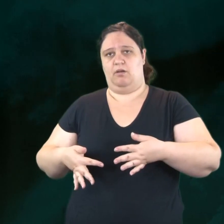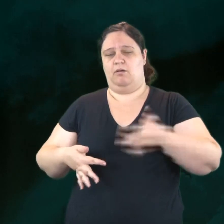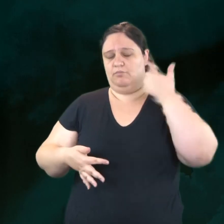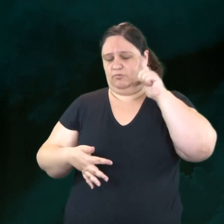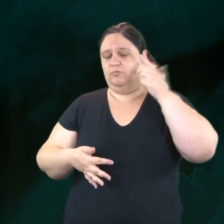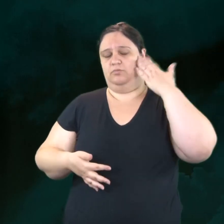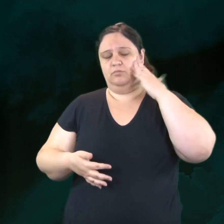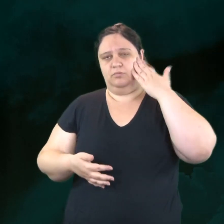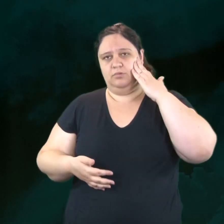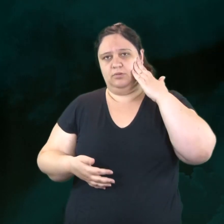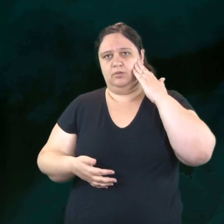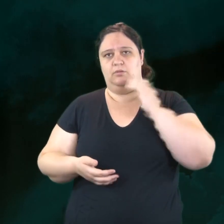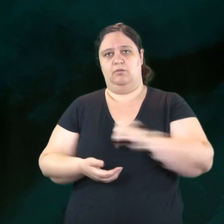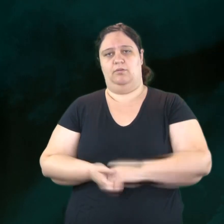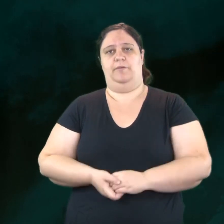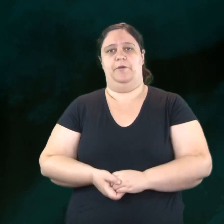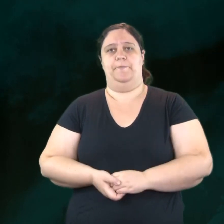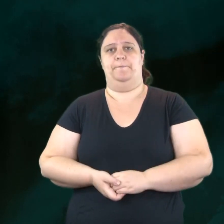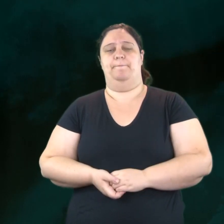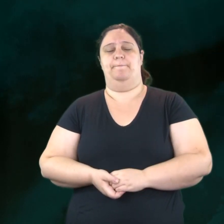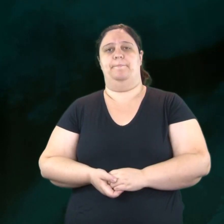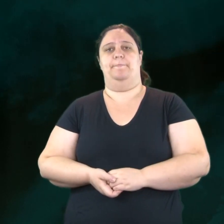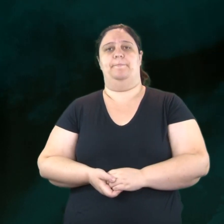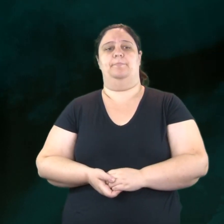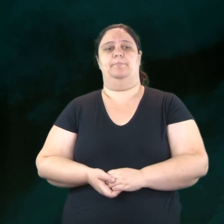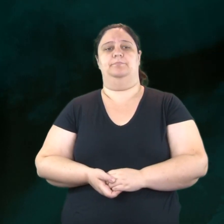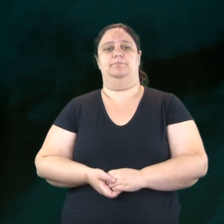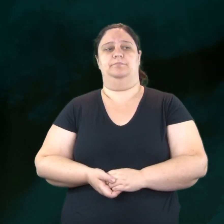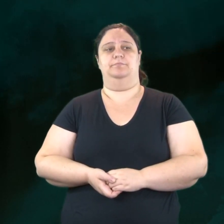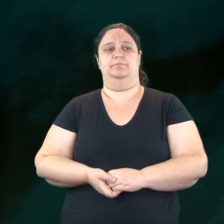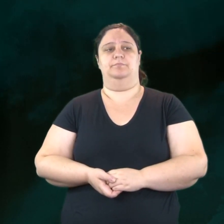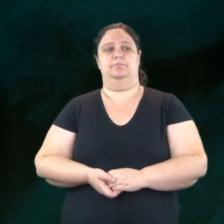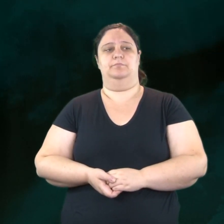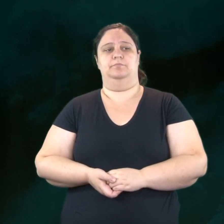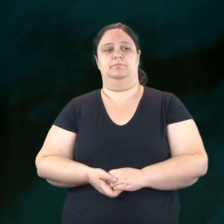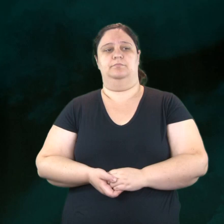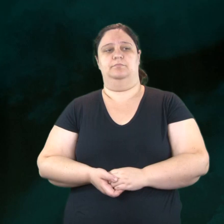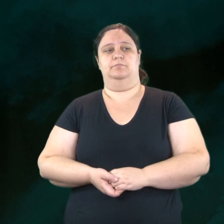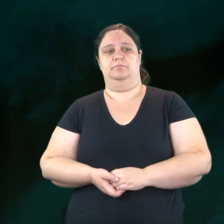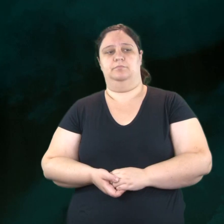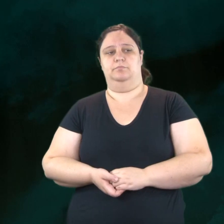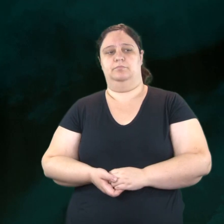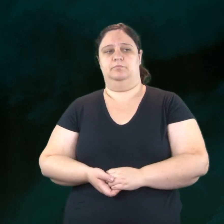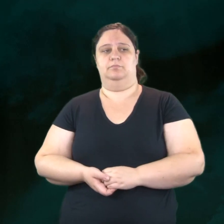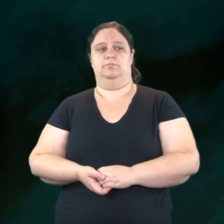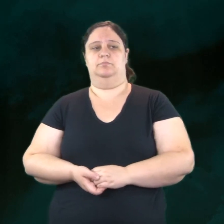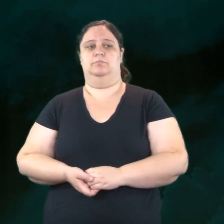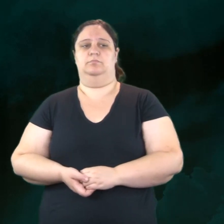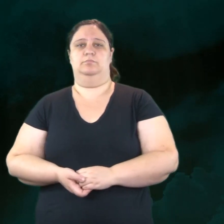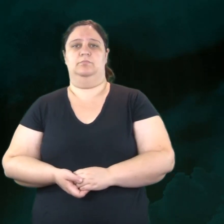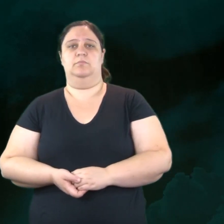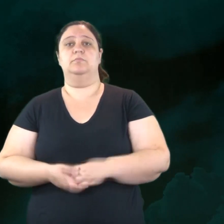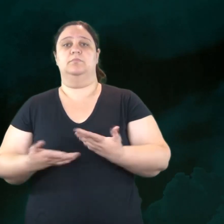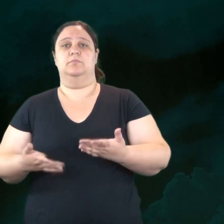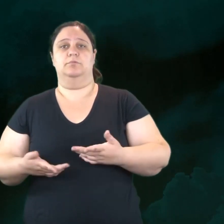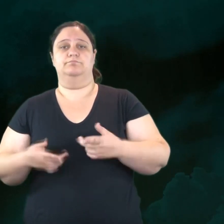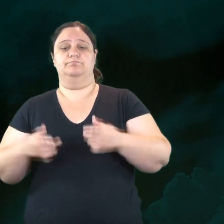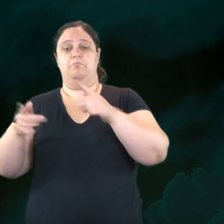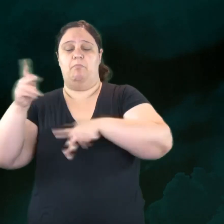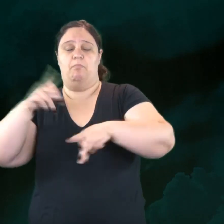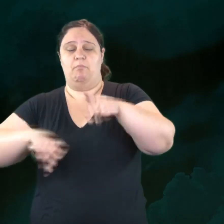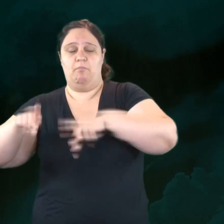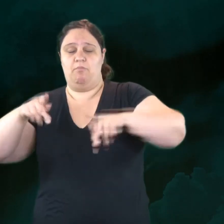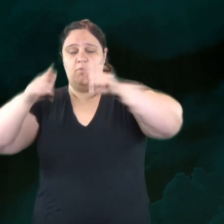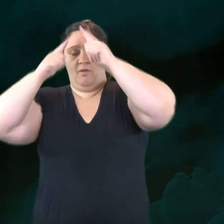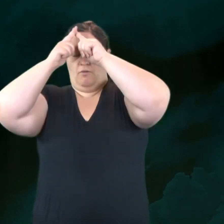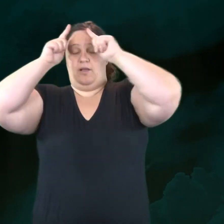próprio livro que Paulo escreveu aos Tessalonicenses. Os gregos, eles